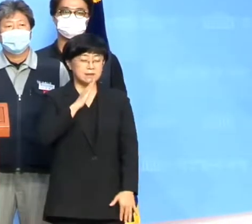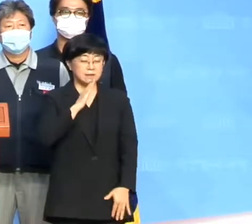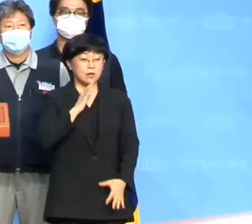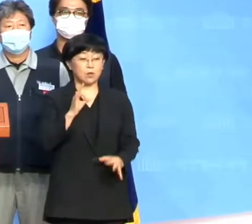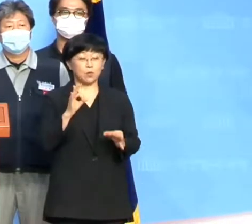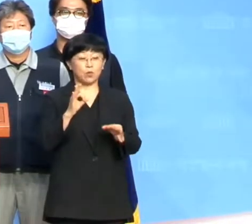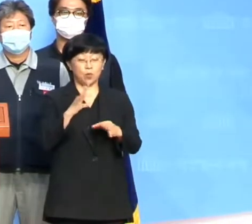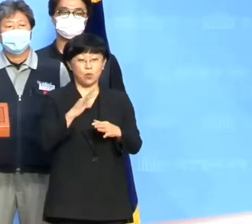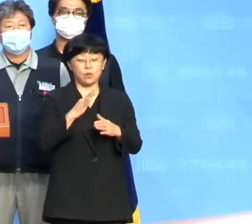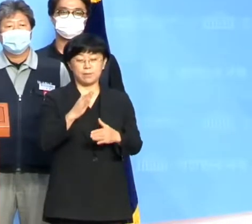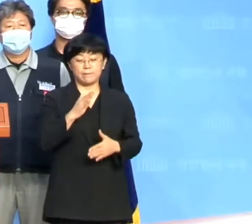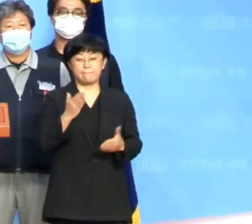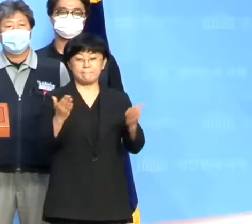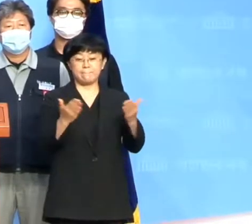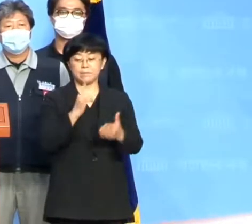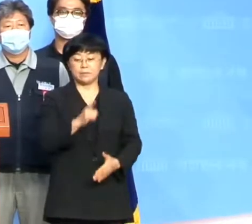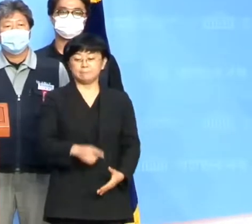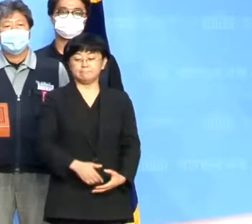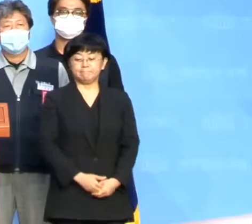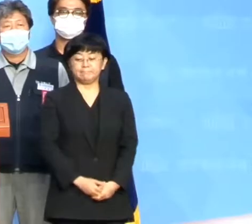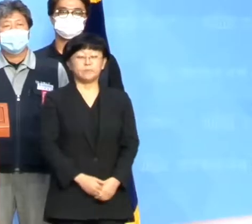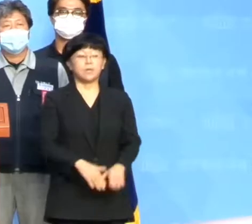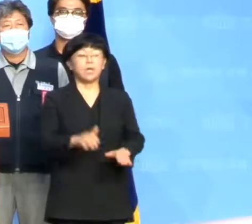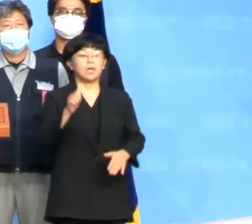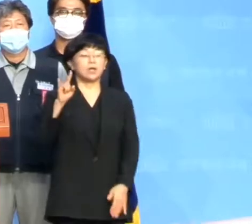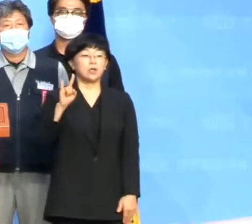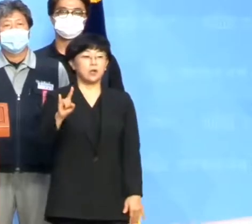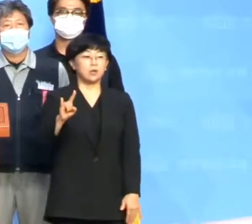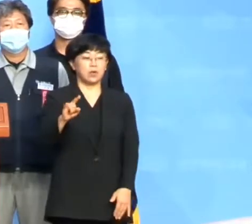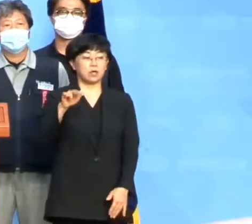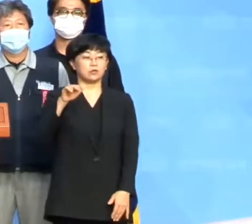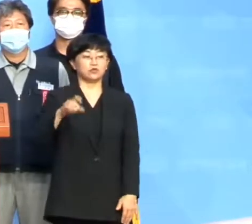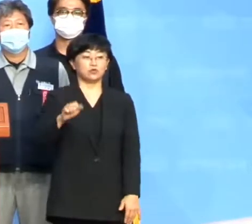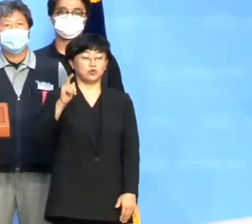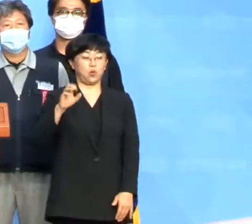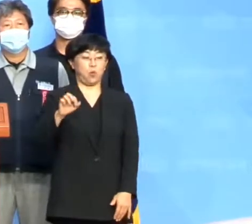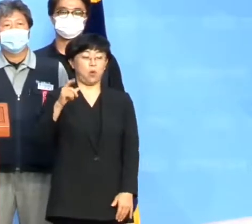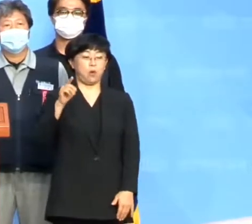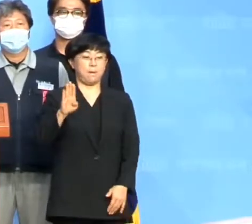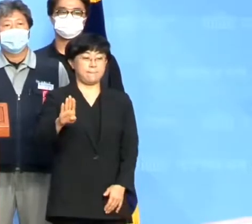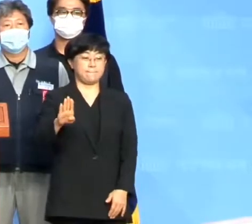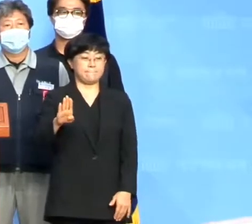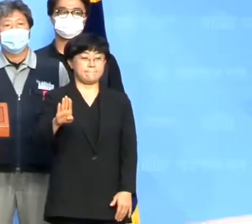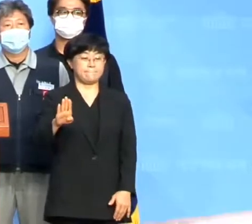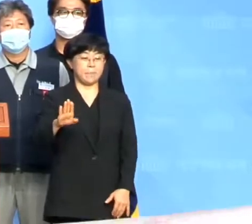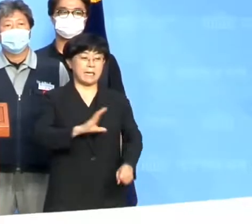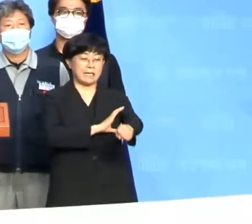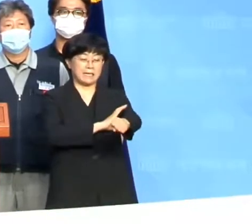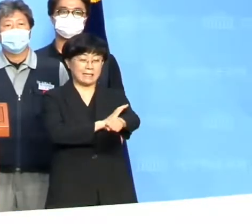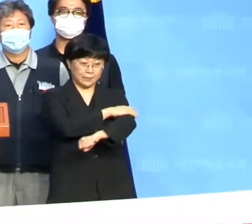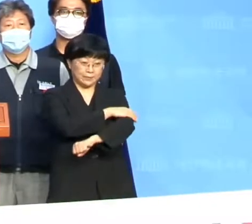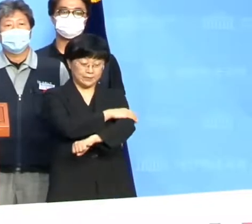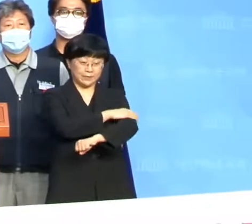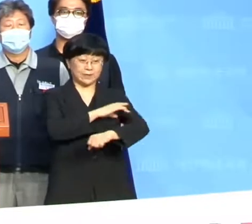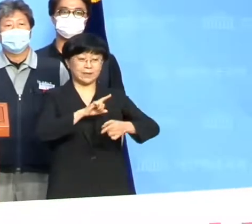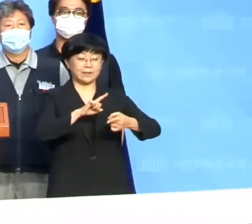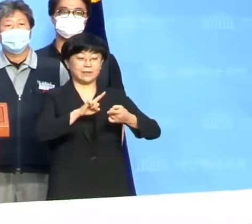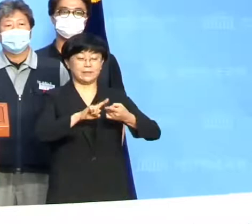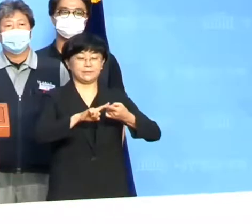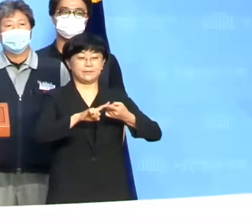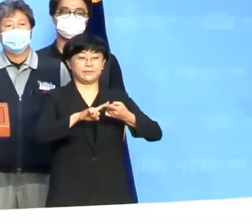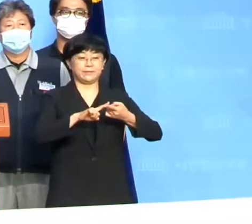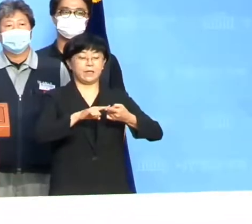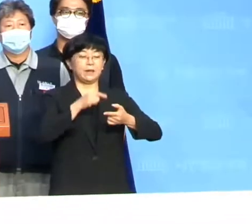합니다 현대중공업 오늘은 그 갑질 논란 그리고 그로 인해서